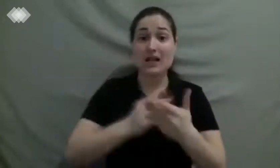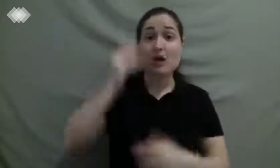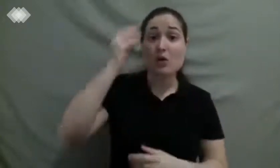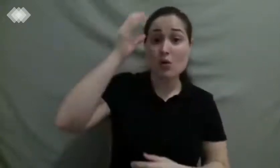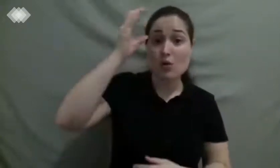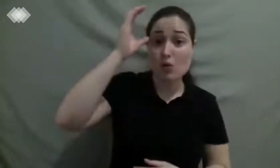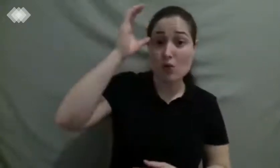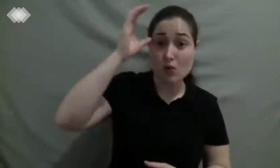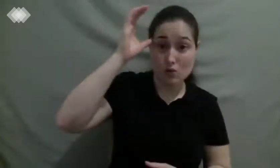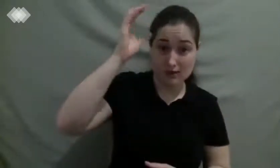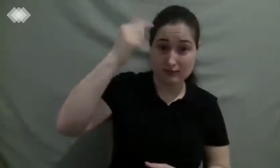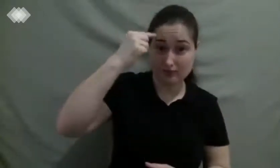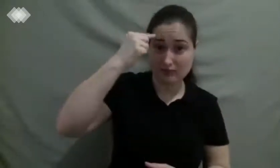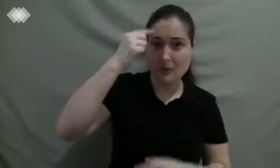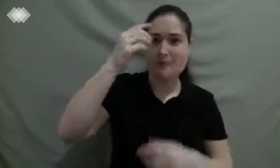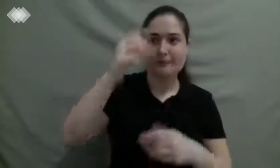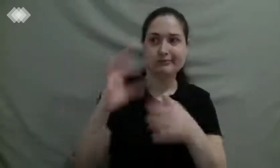sordera, ni porque eso tenga que ver